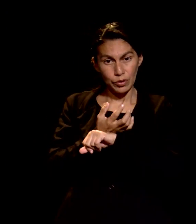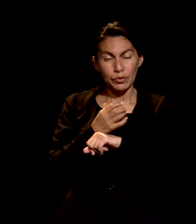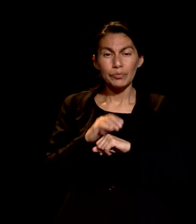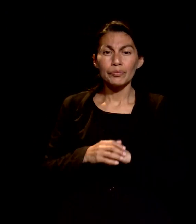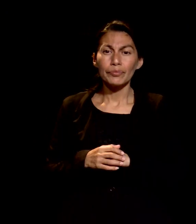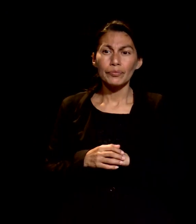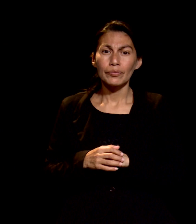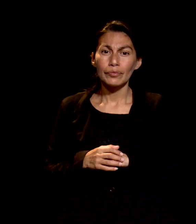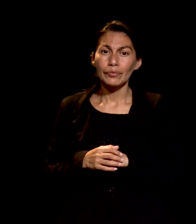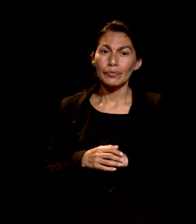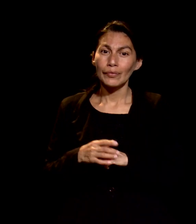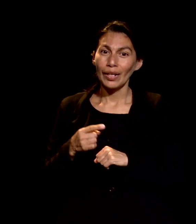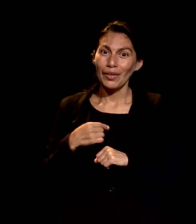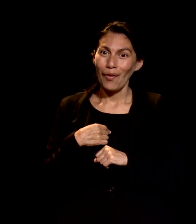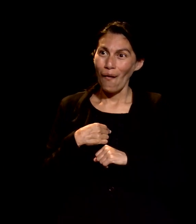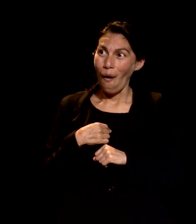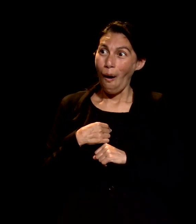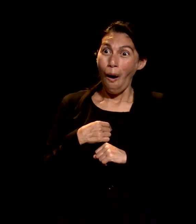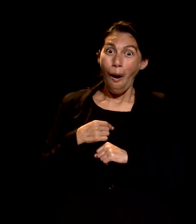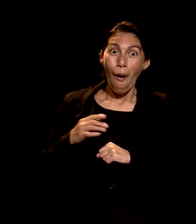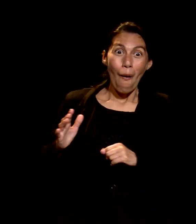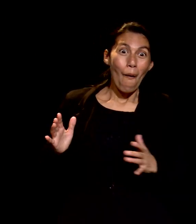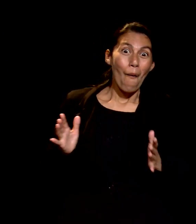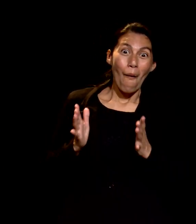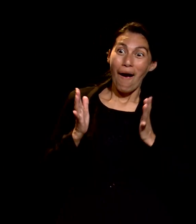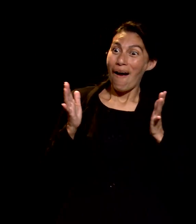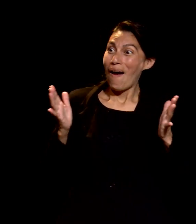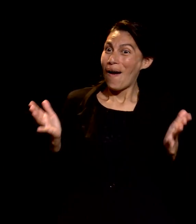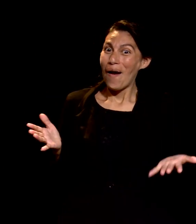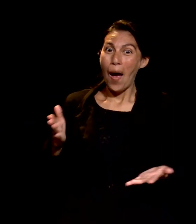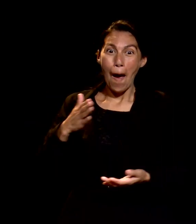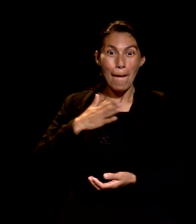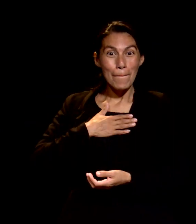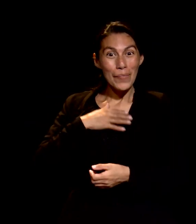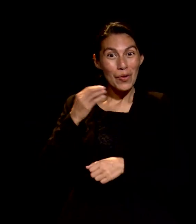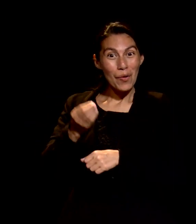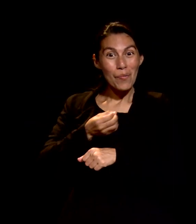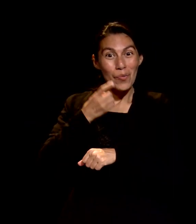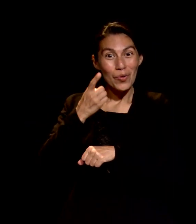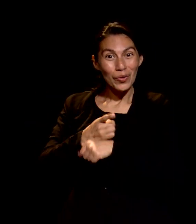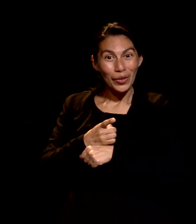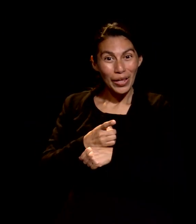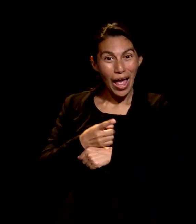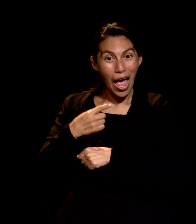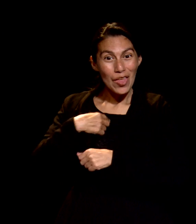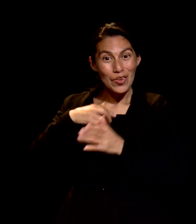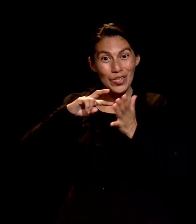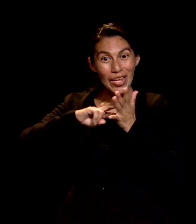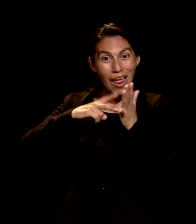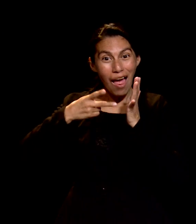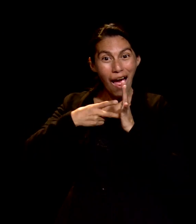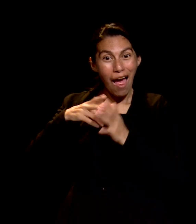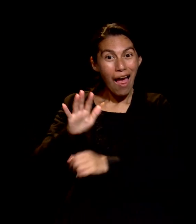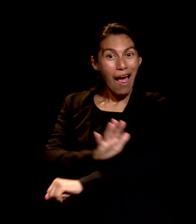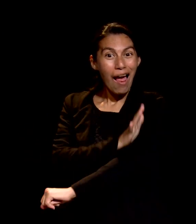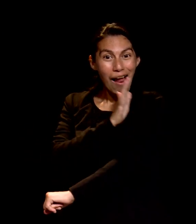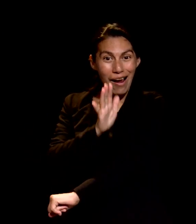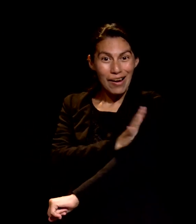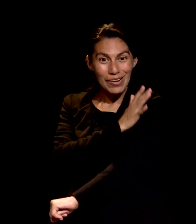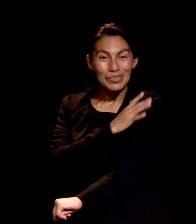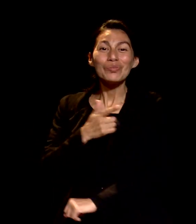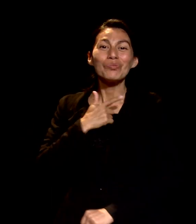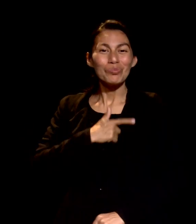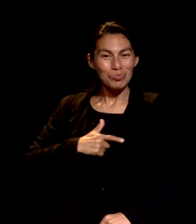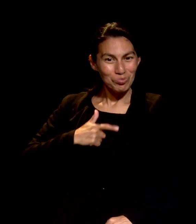Estados Unidos. Dije, mi oportunidad, mi oportunidad, yo quiero ser ingeniero electrónico,